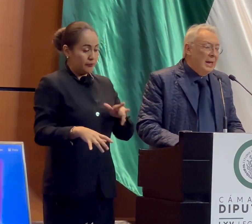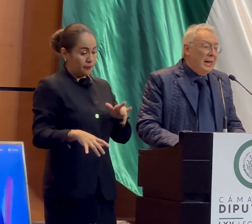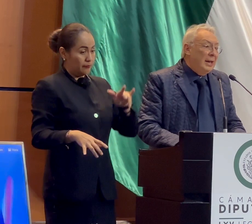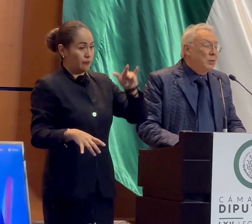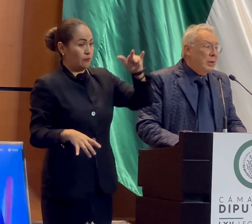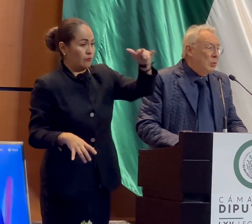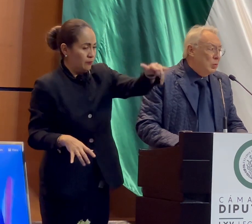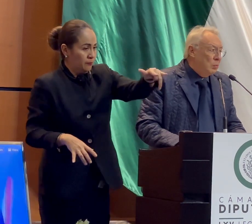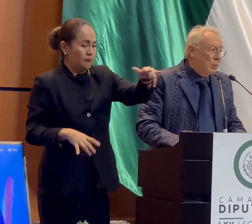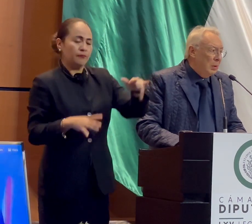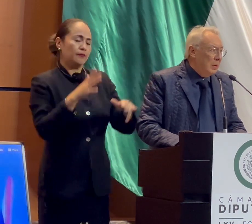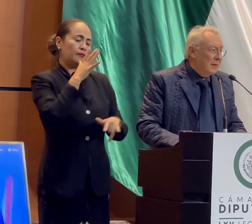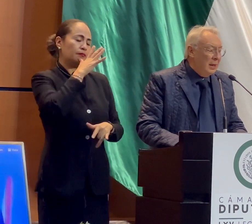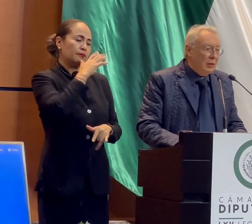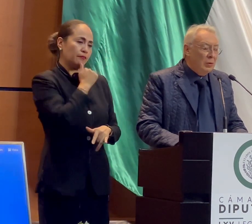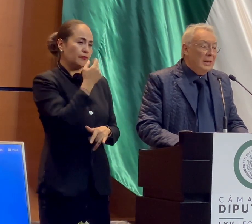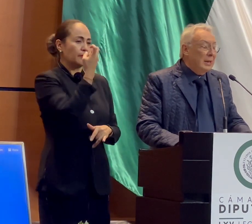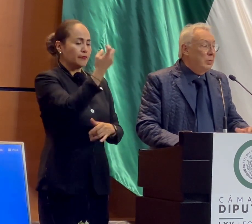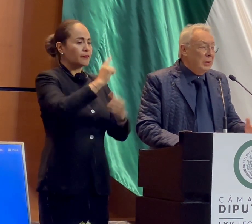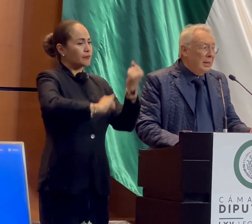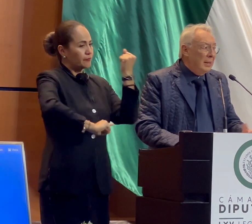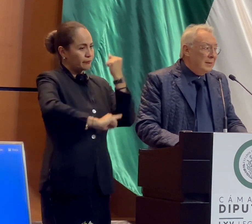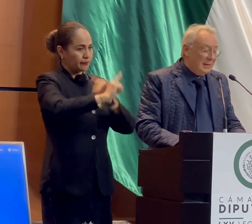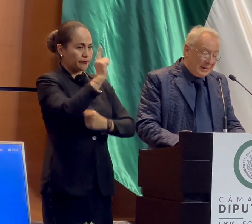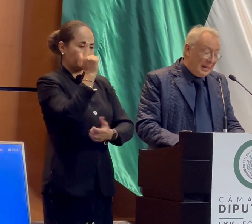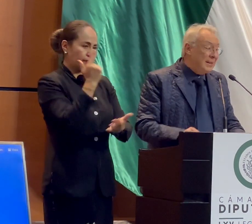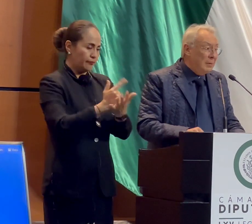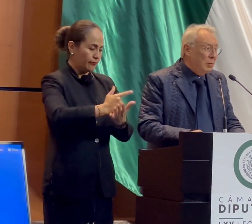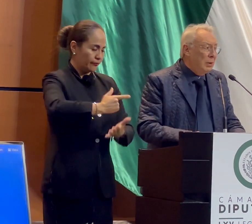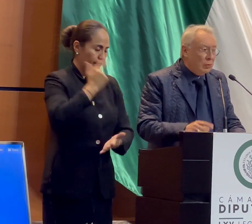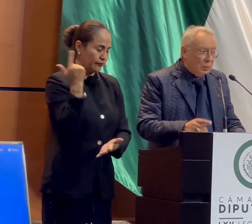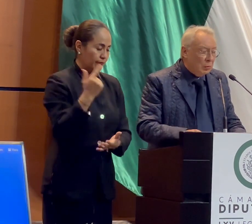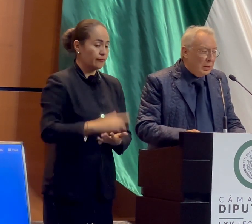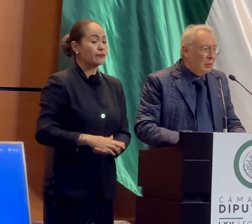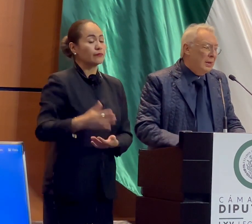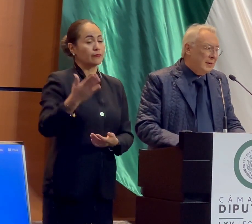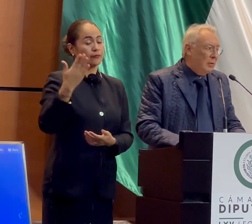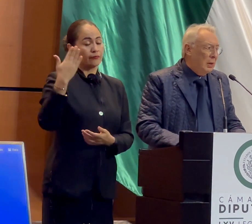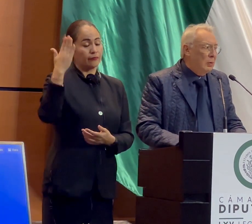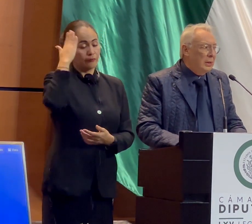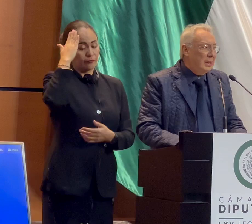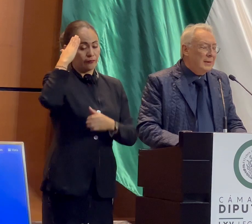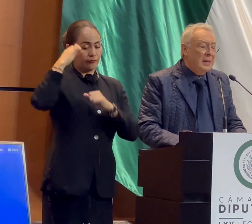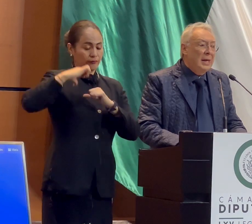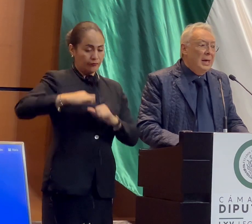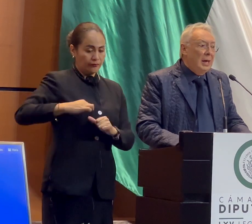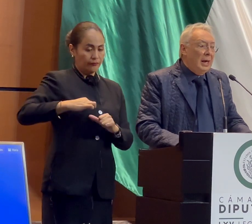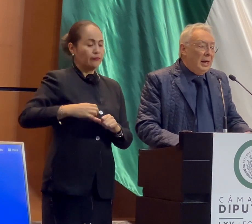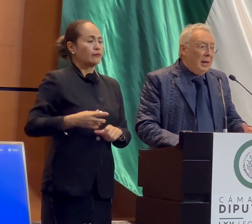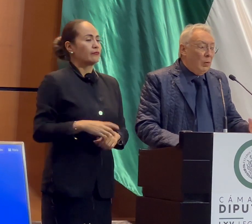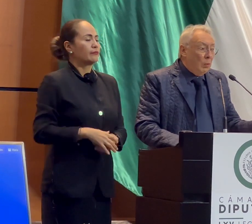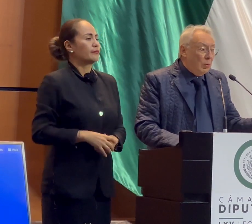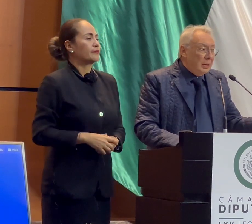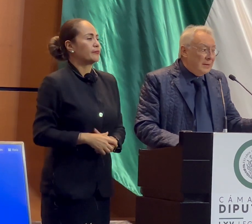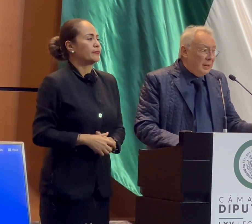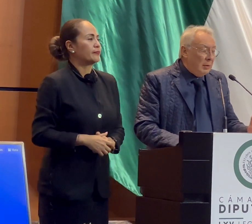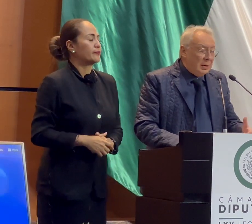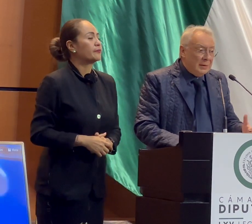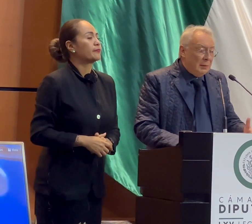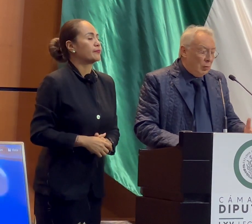despegar. Eso causó un problema serio. Las autoridades de ese momento subieron, las aeronáuticas.